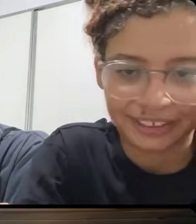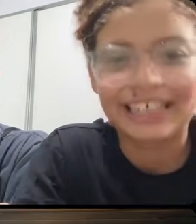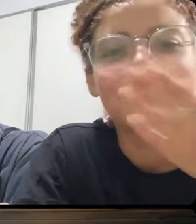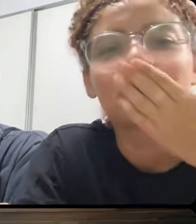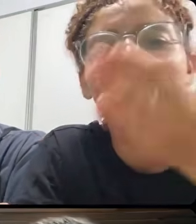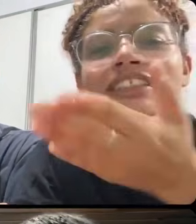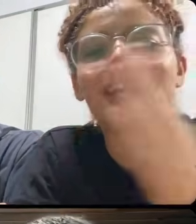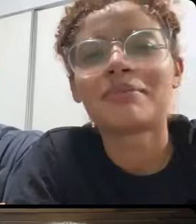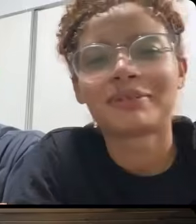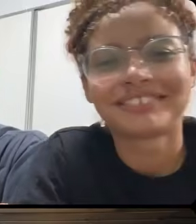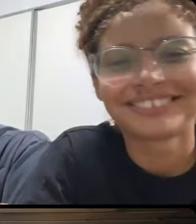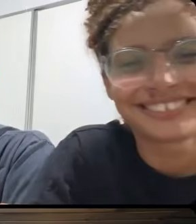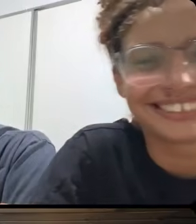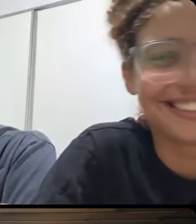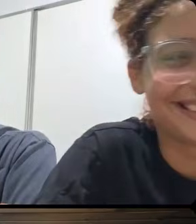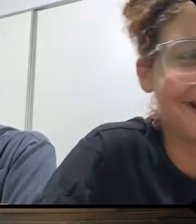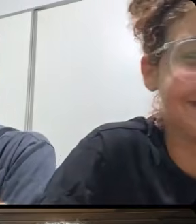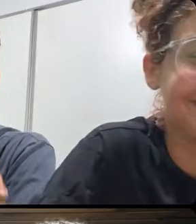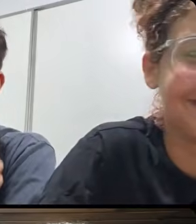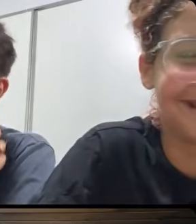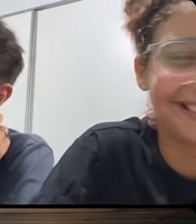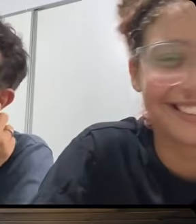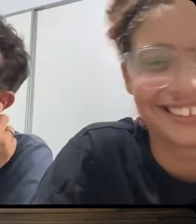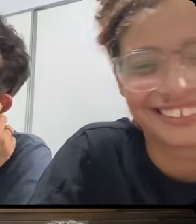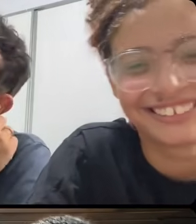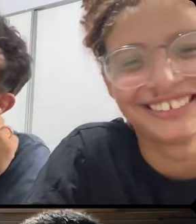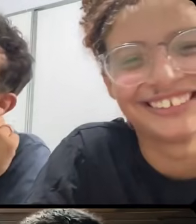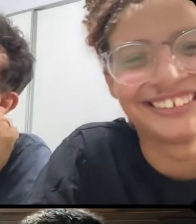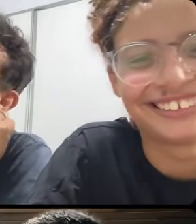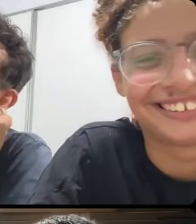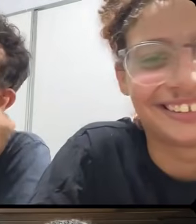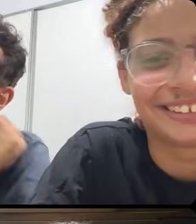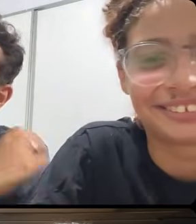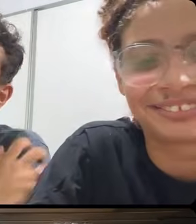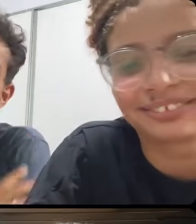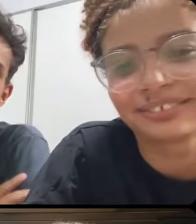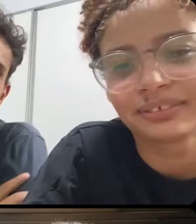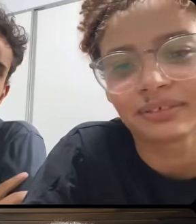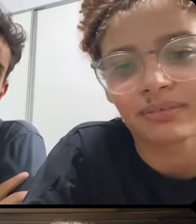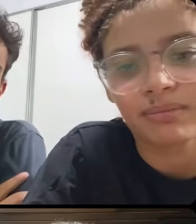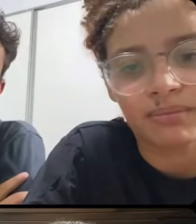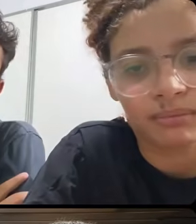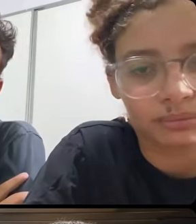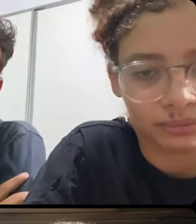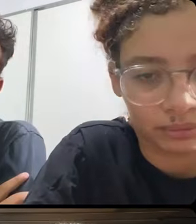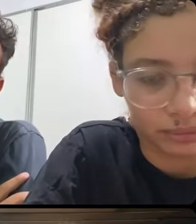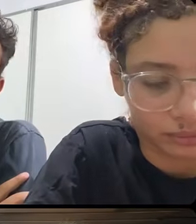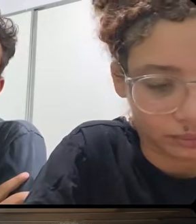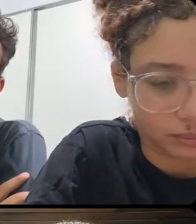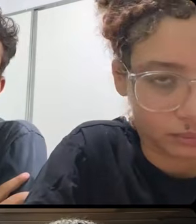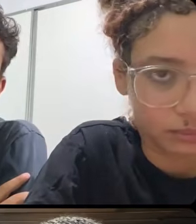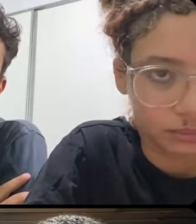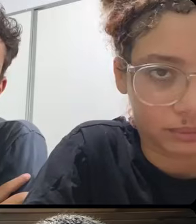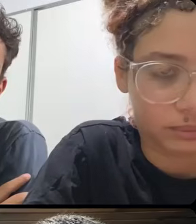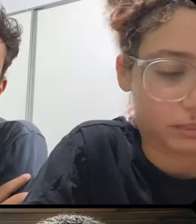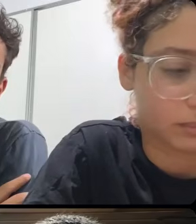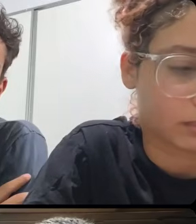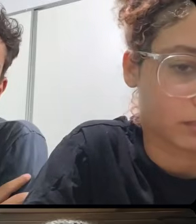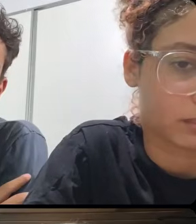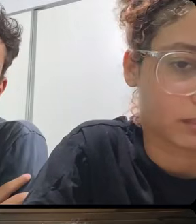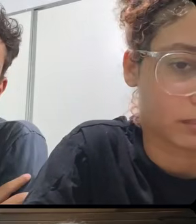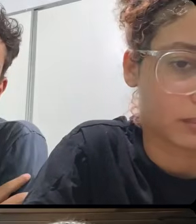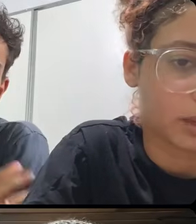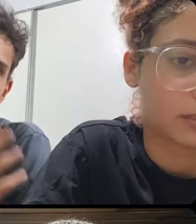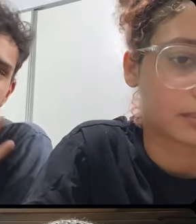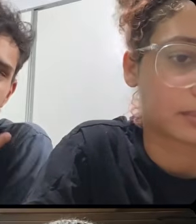longe. Amém, a Samara Souza. Deus abençoe. Pode mandar um abraço aí. Maravilha, né? Então, pelo que eu vi, isso é